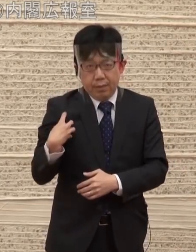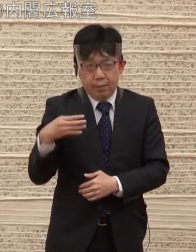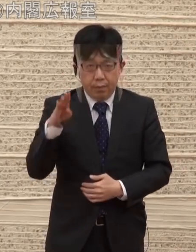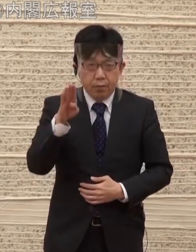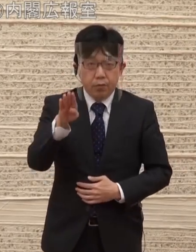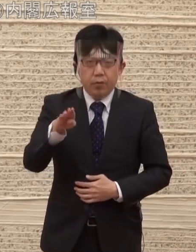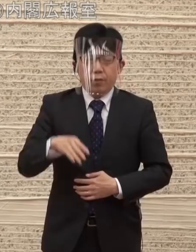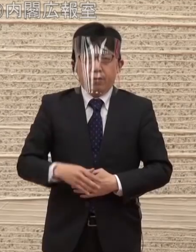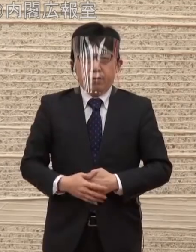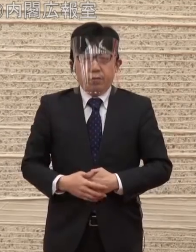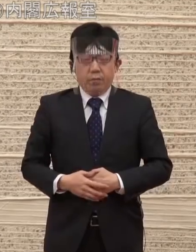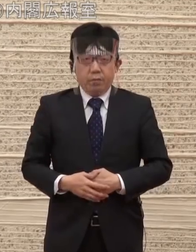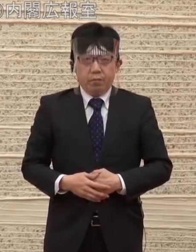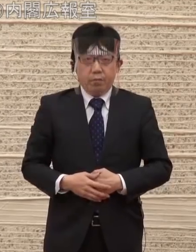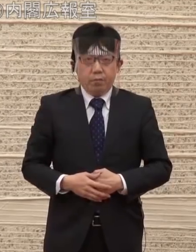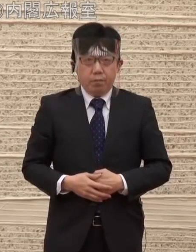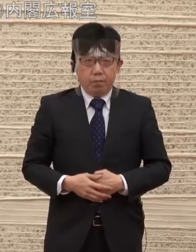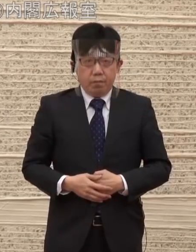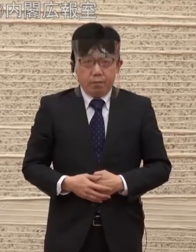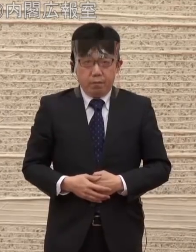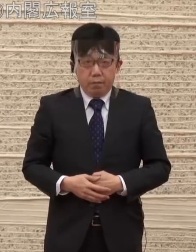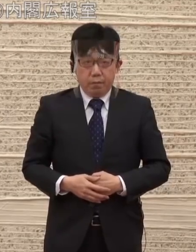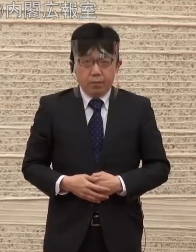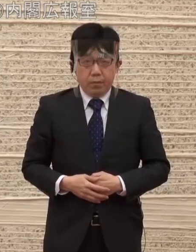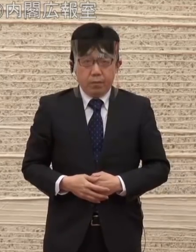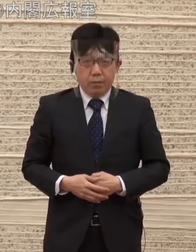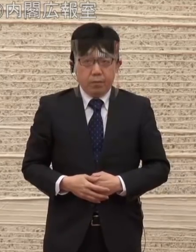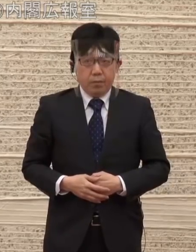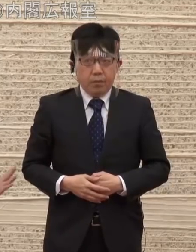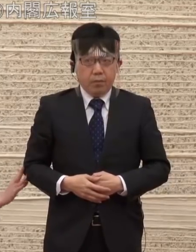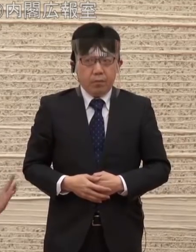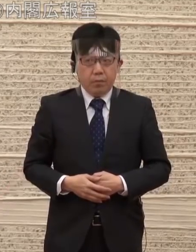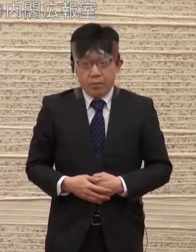はいそれであの会社からもう一枚どうぞうん